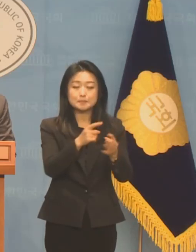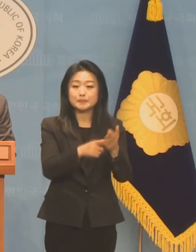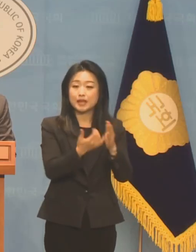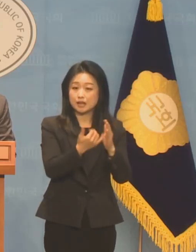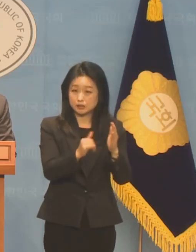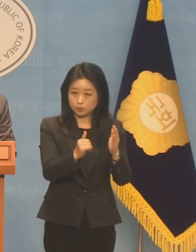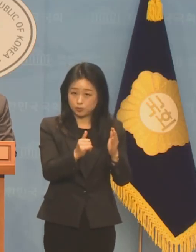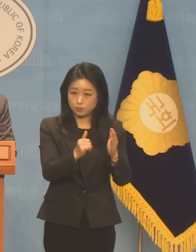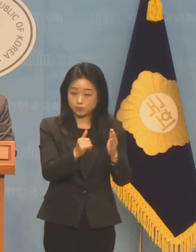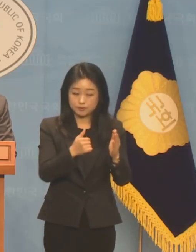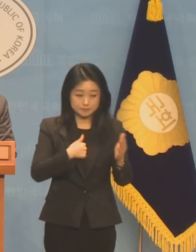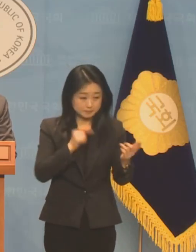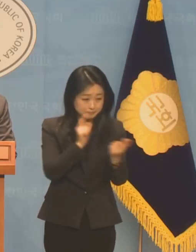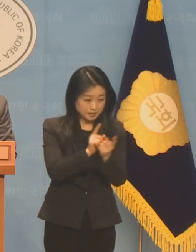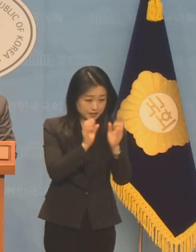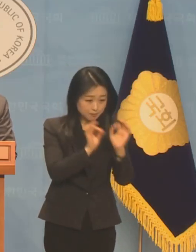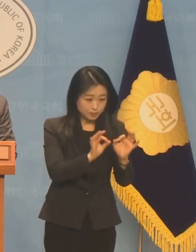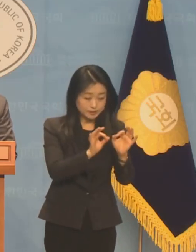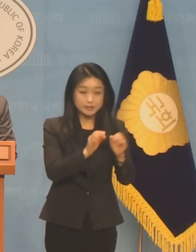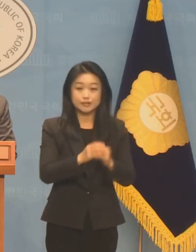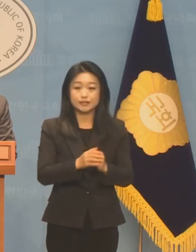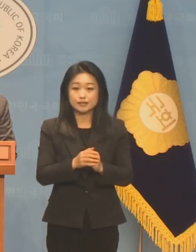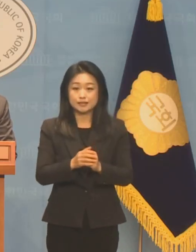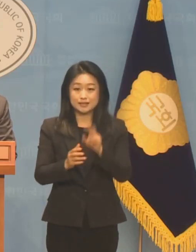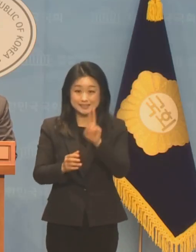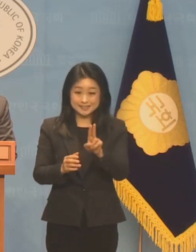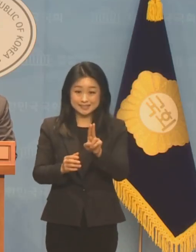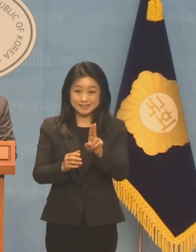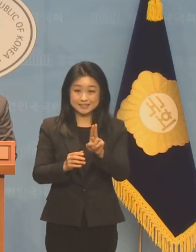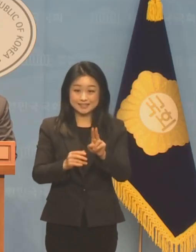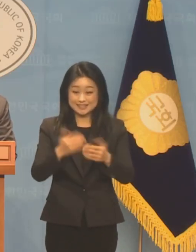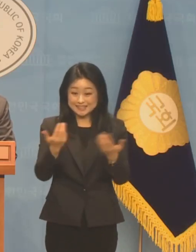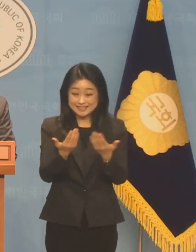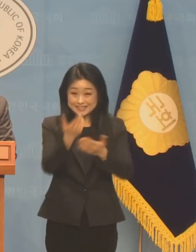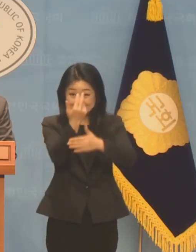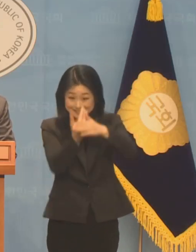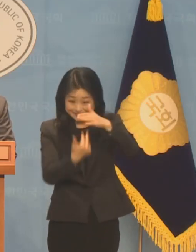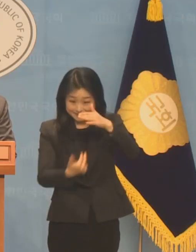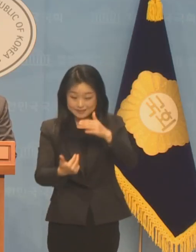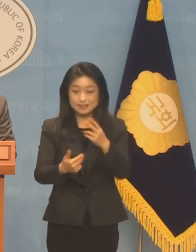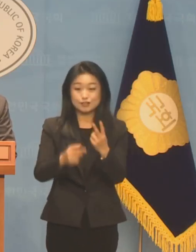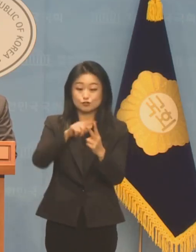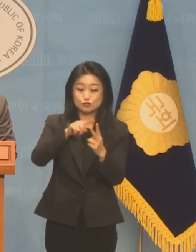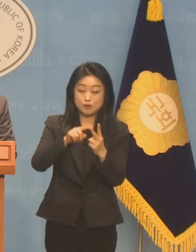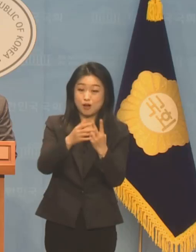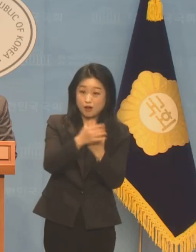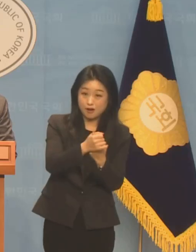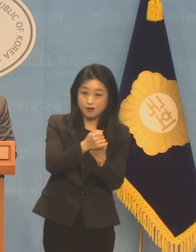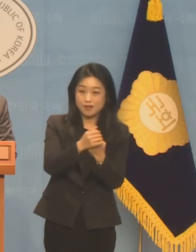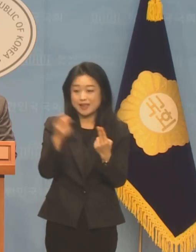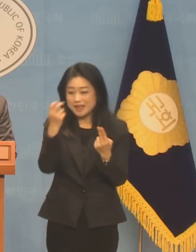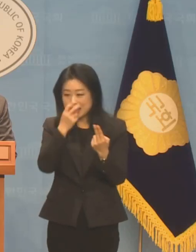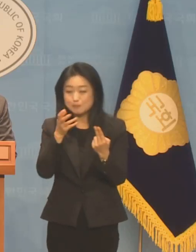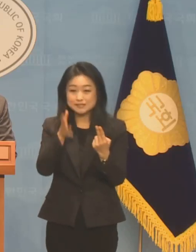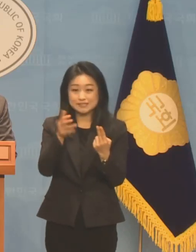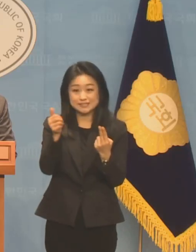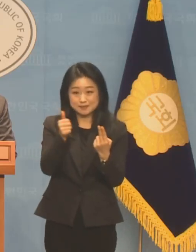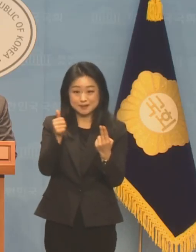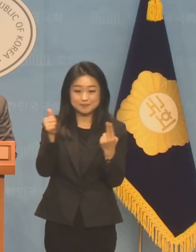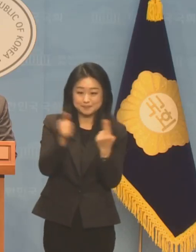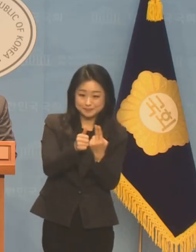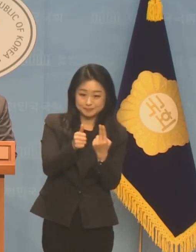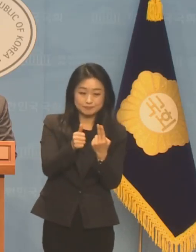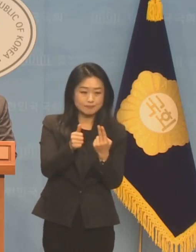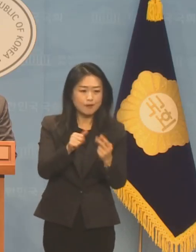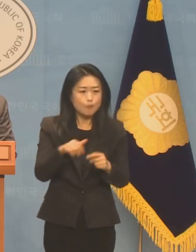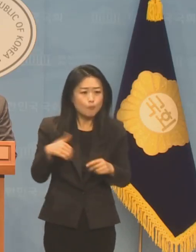만난 자리에서 감시인은 2인 1조 안전수칙조차 몰랐다고 합니다. 함께 근무했던 동료는 작업